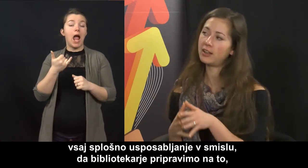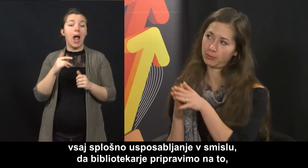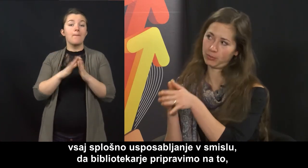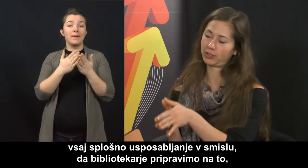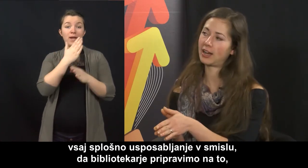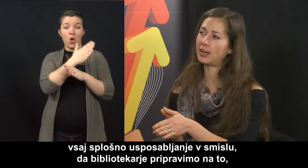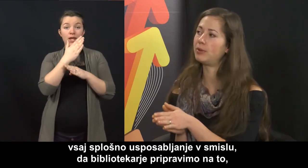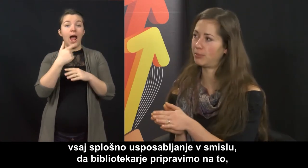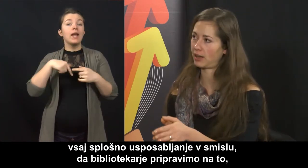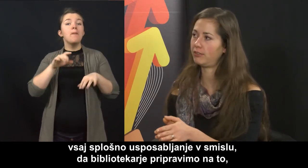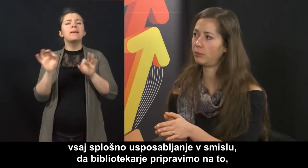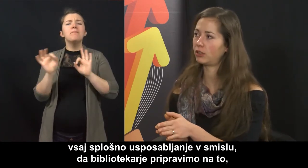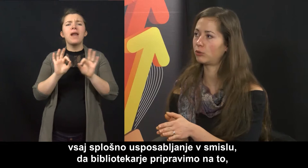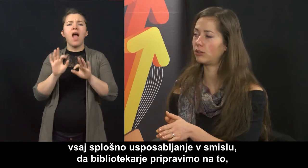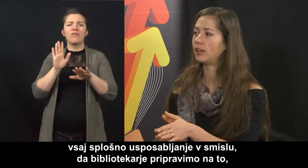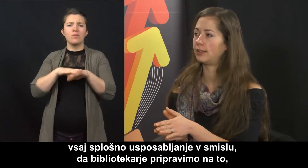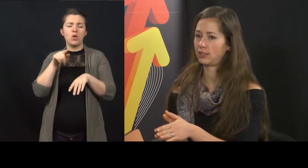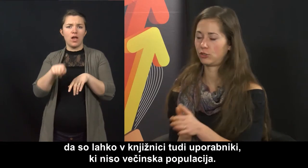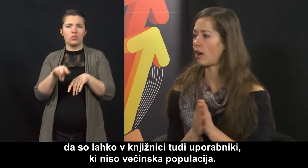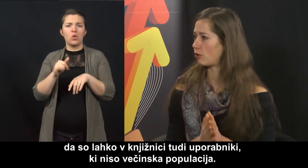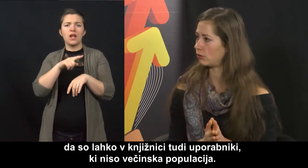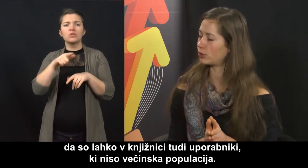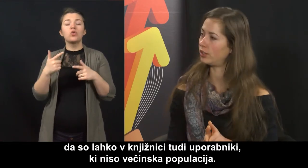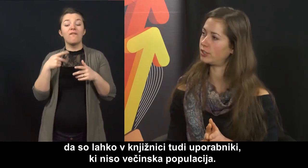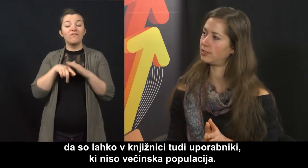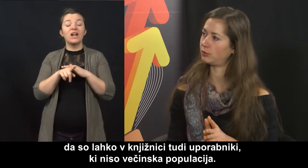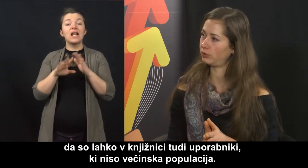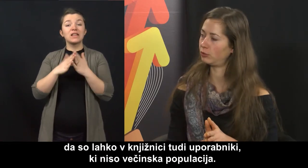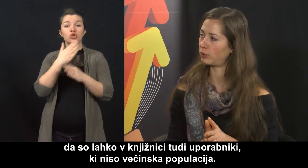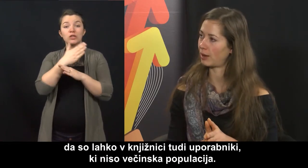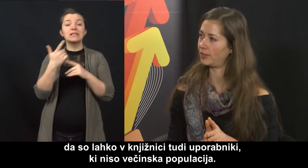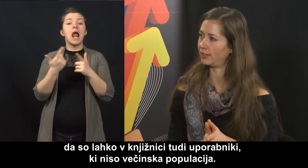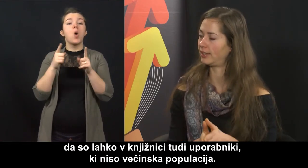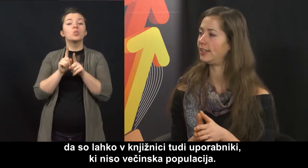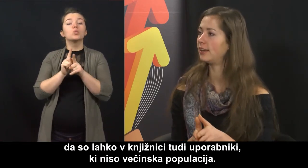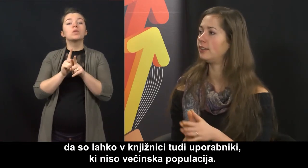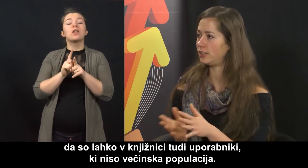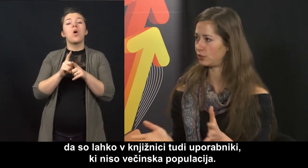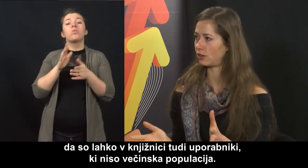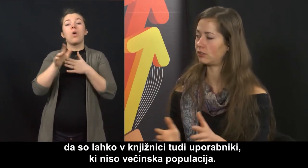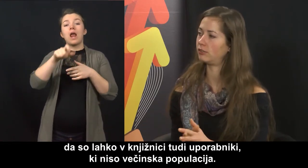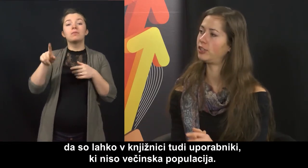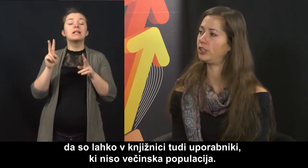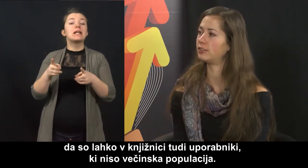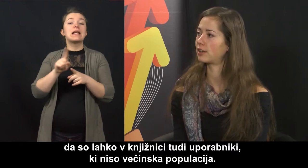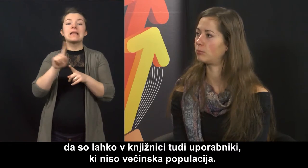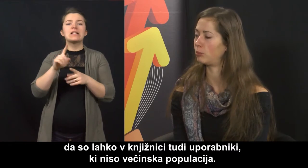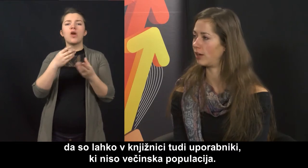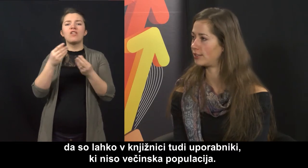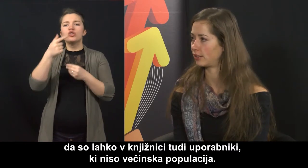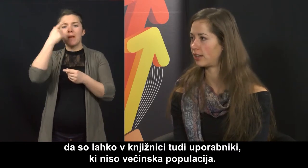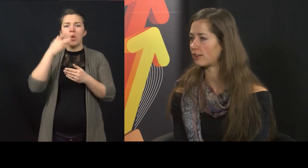da bibliotekarje pripravimo na to, da so lahko v knjižnici tudi uporabniki, ki niso